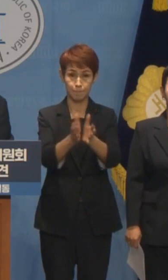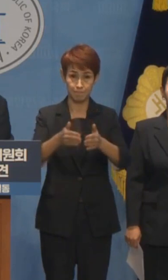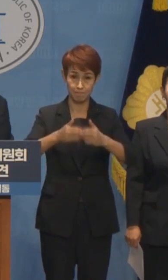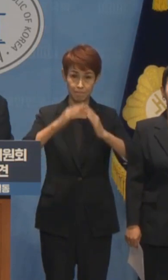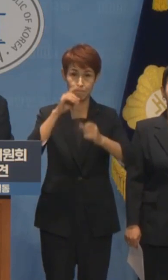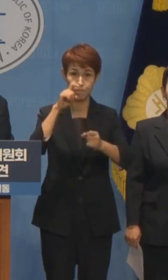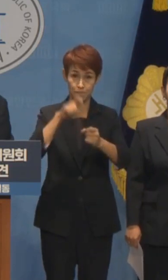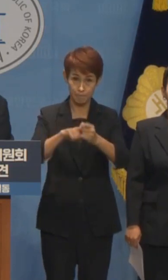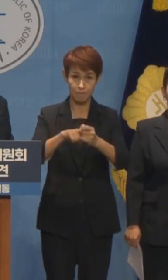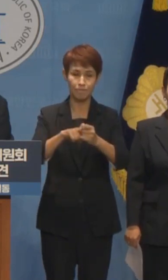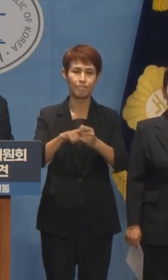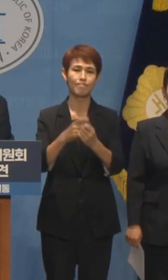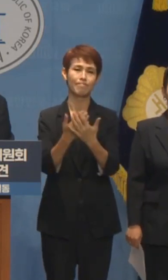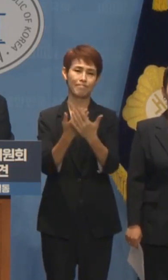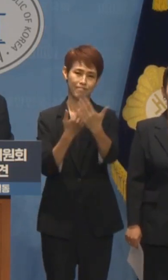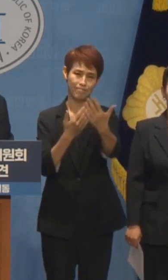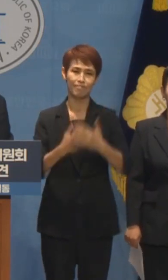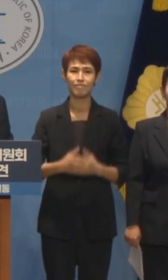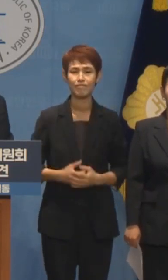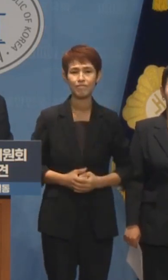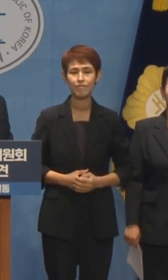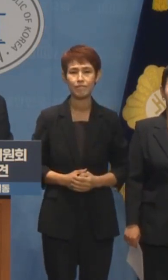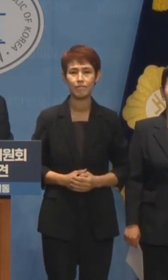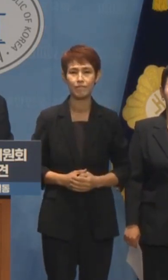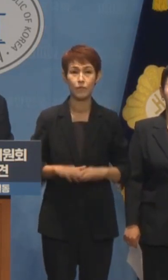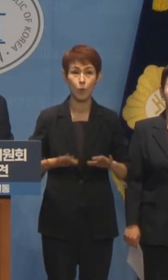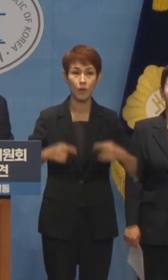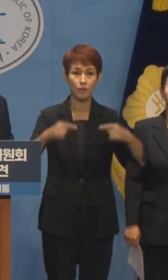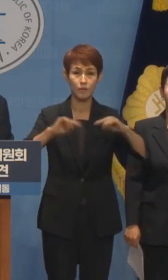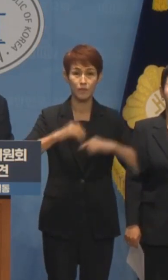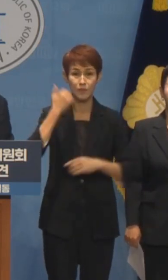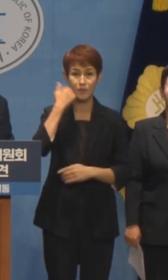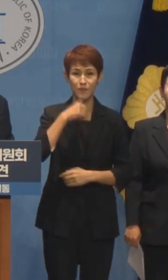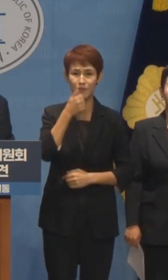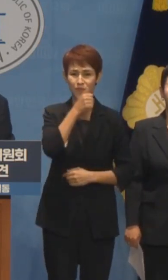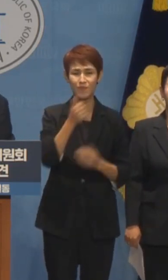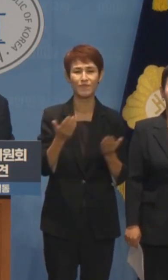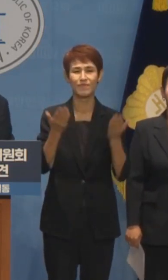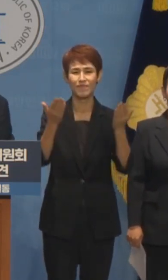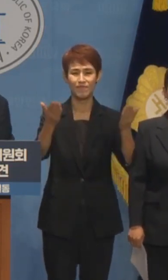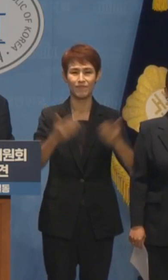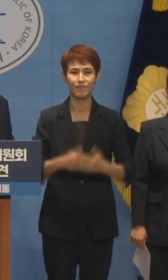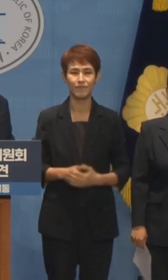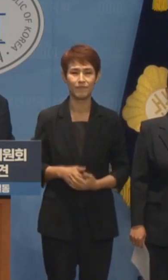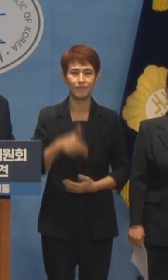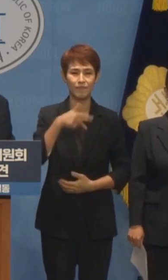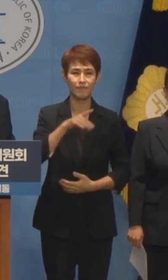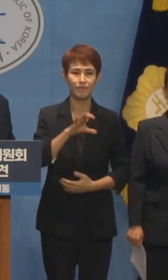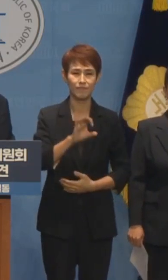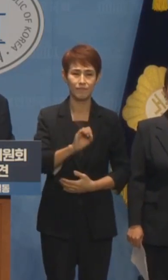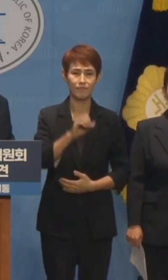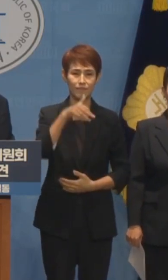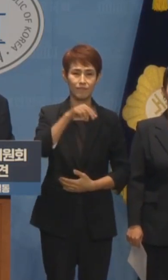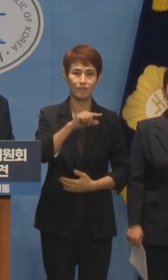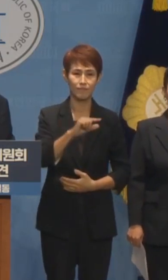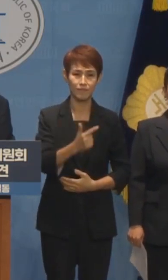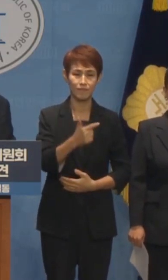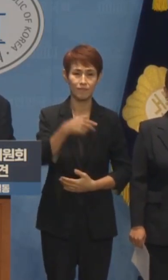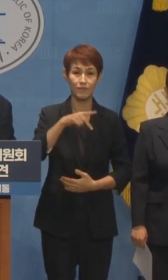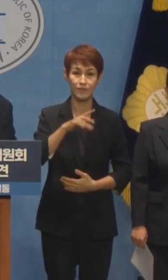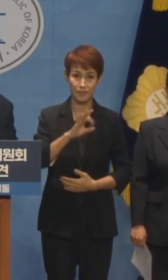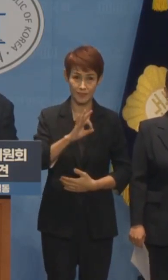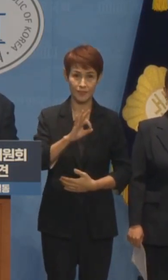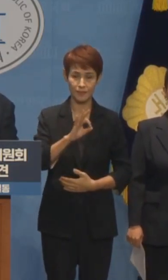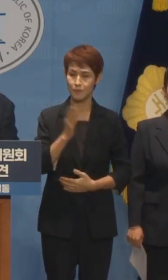회견을 하고자 이절 했었습니다 어 참석하신 분 소개해 올리겠습니다 정춘생 조격 신당 원내 수석